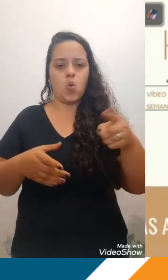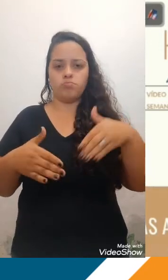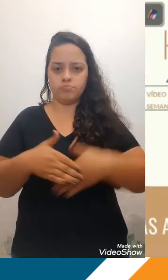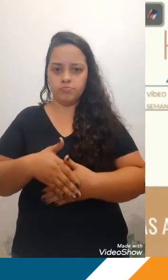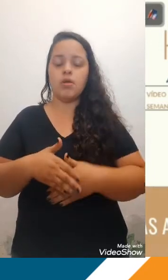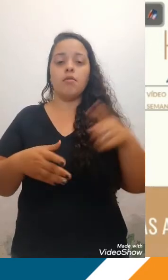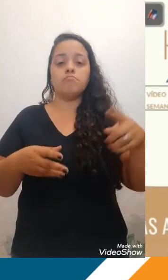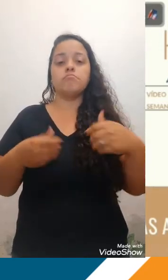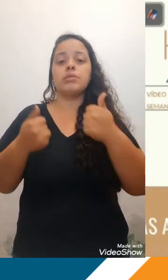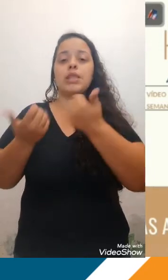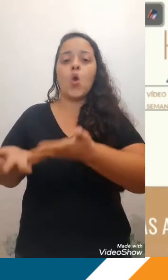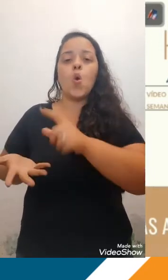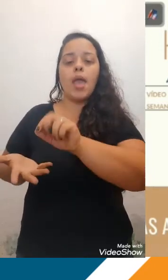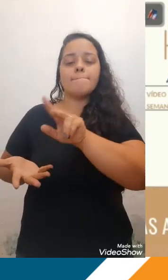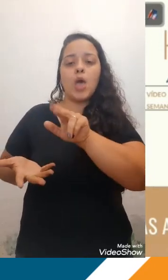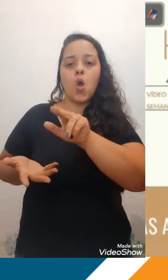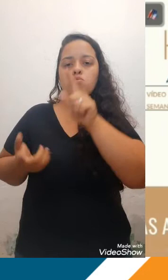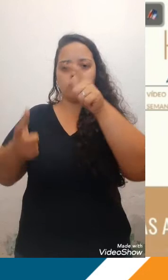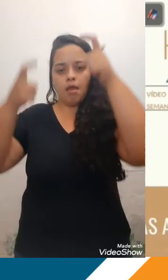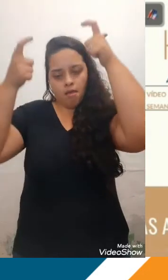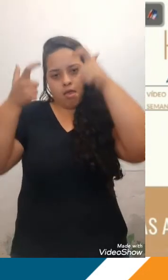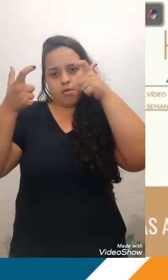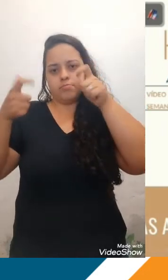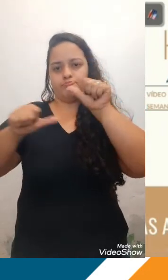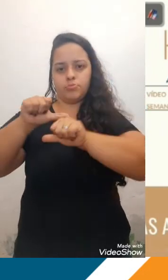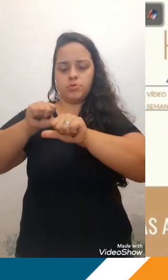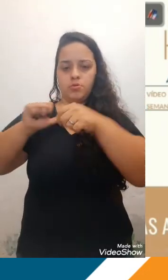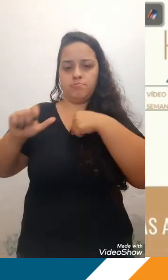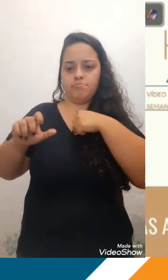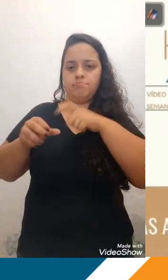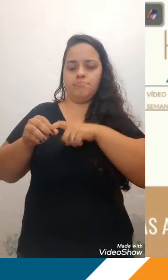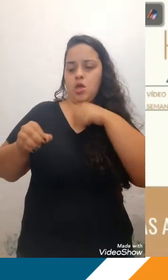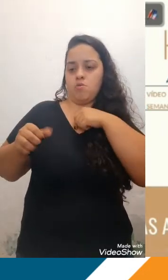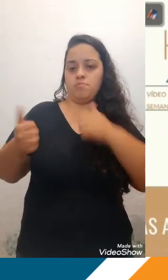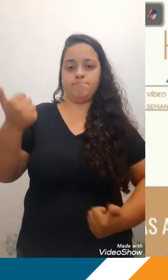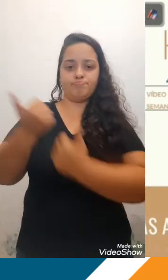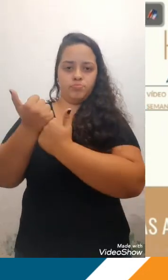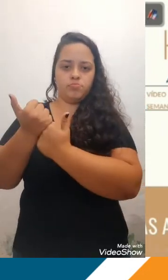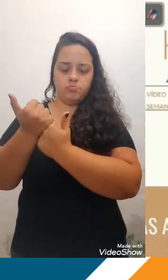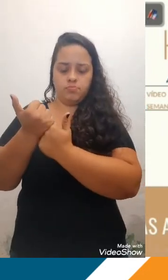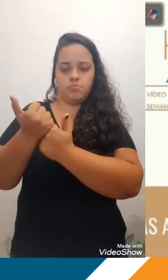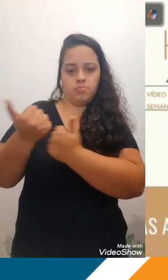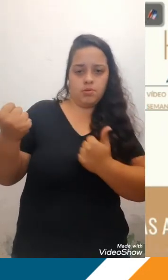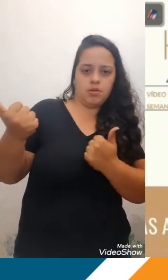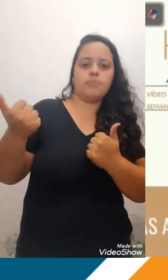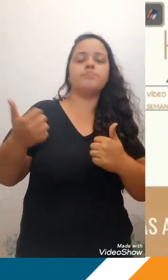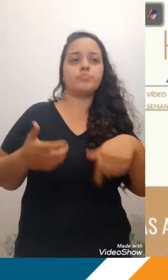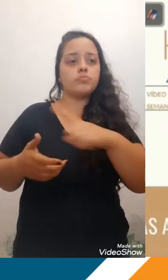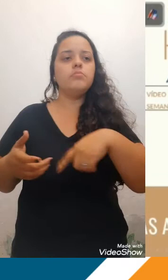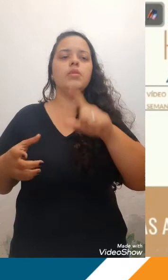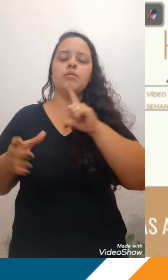Espanha e os colonos espanhóis localizados na América começaram a montar as chamadas juntas